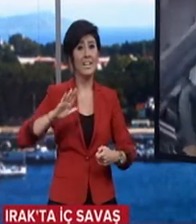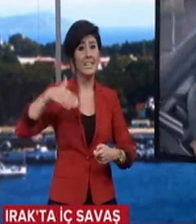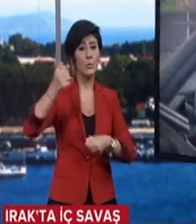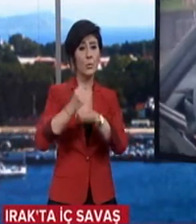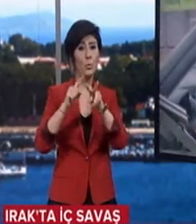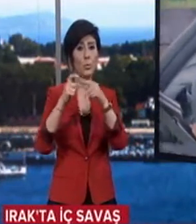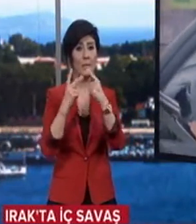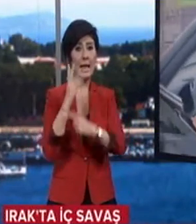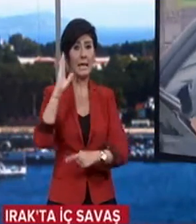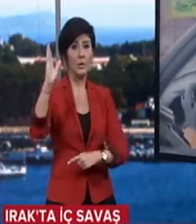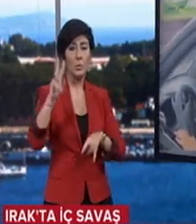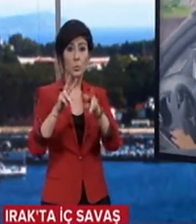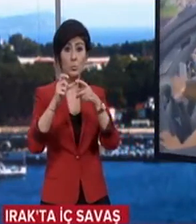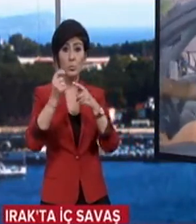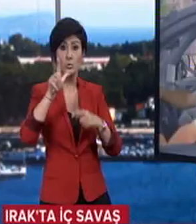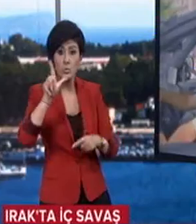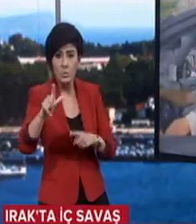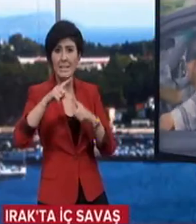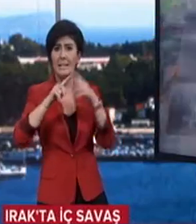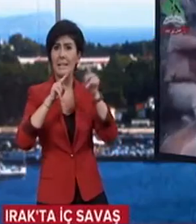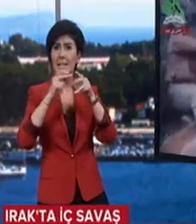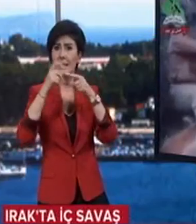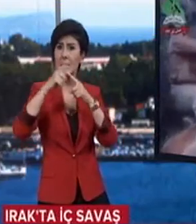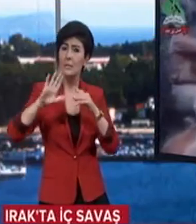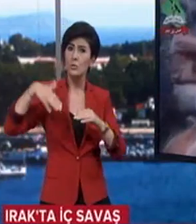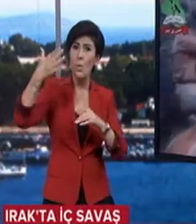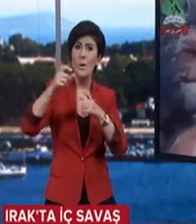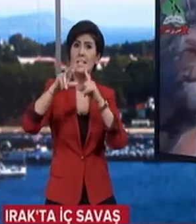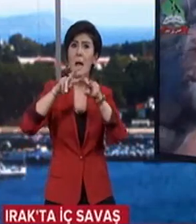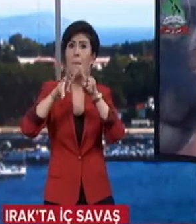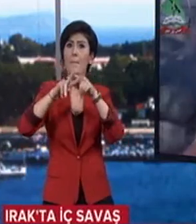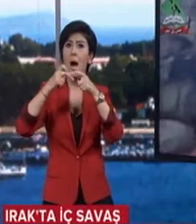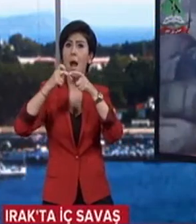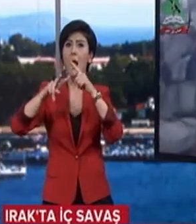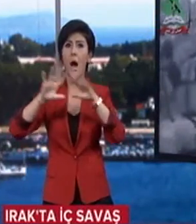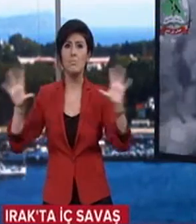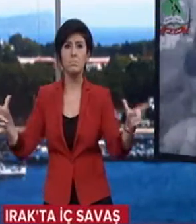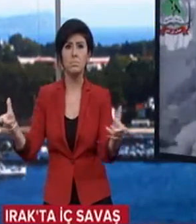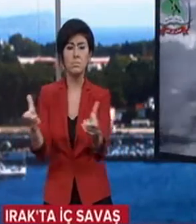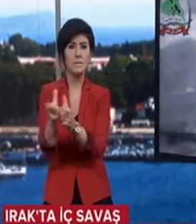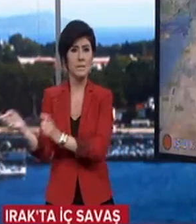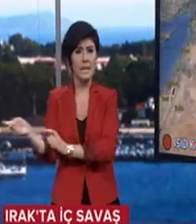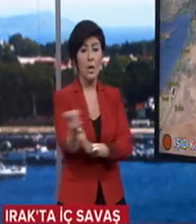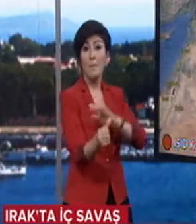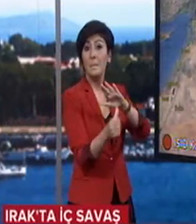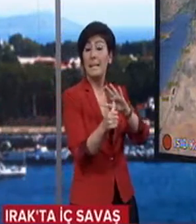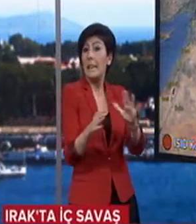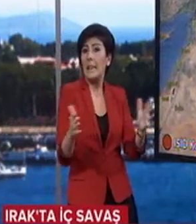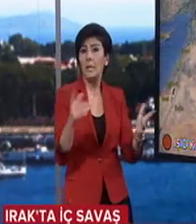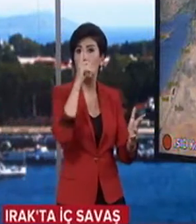doğru ilerliyor. Musul ve Tikrit'in ardından Samarra'yı da ele geçiren teröristler başkentin neredeyse 100